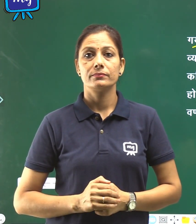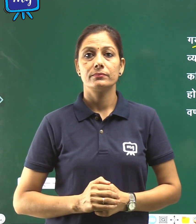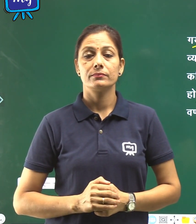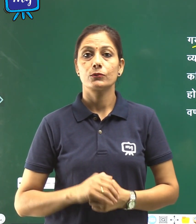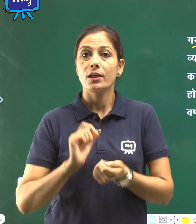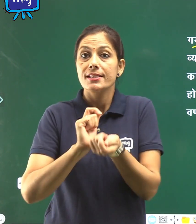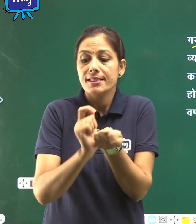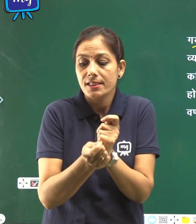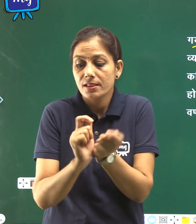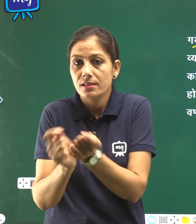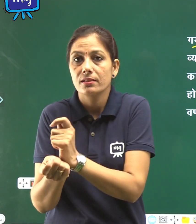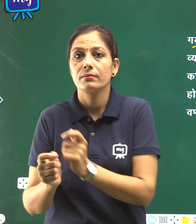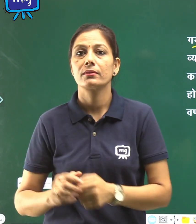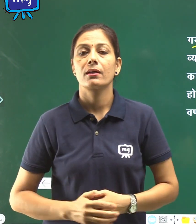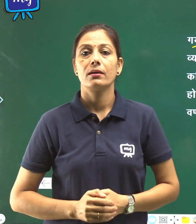परिवर्तनों का